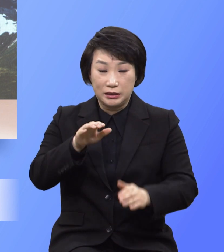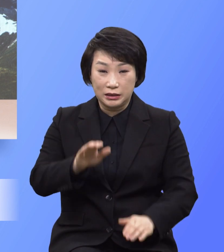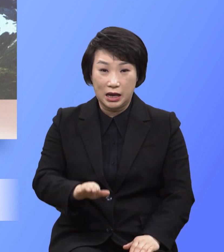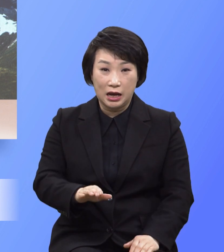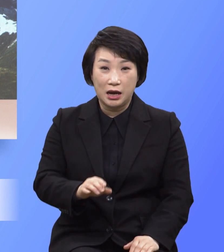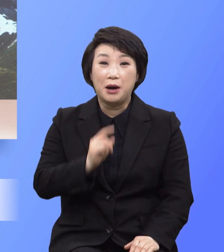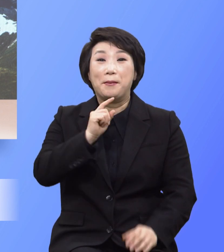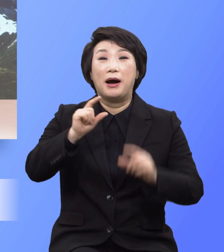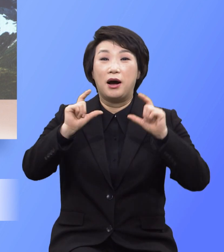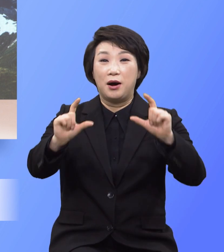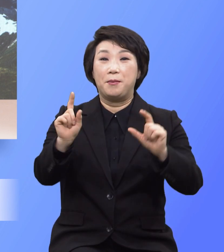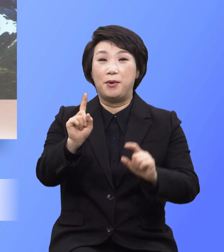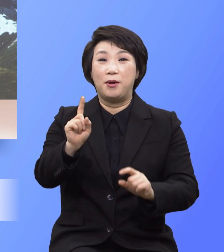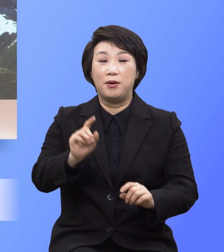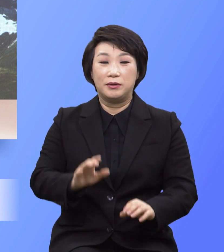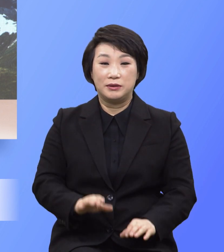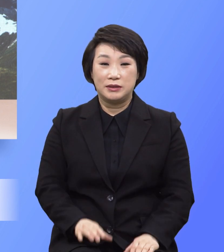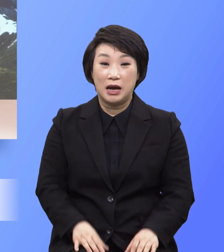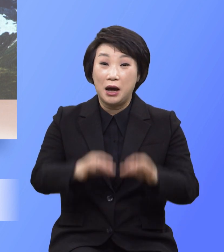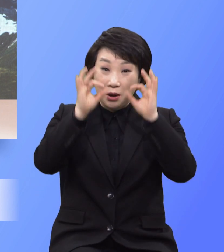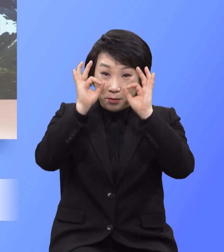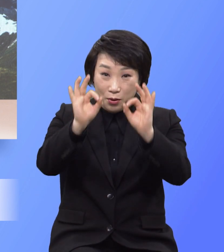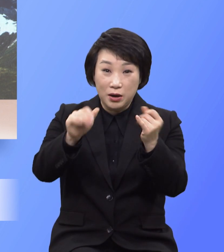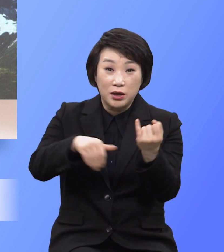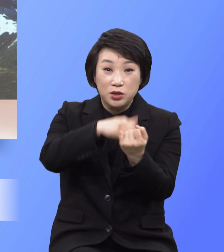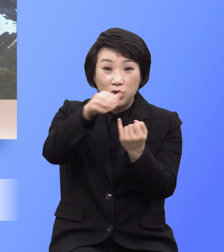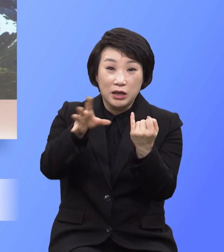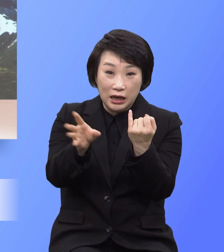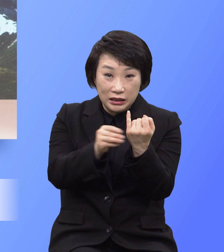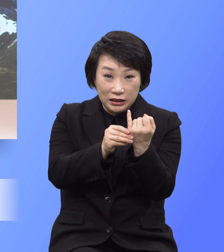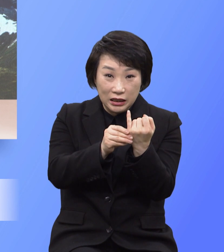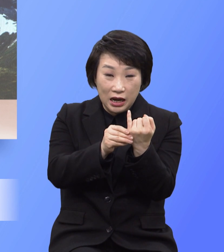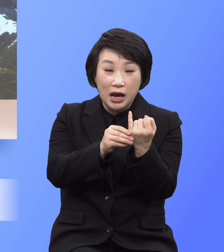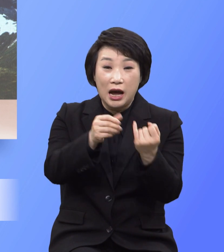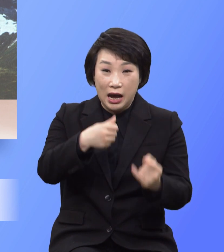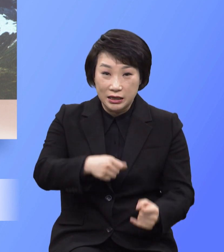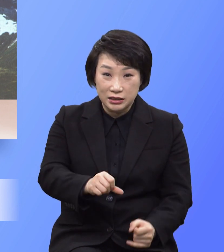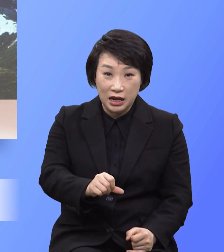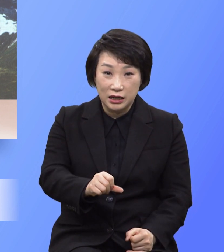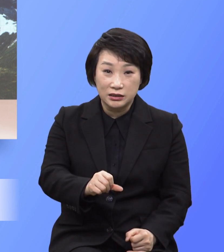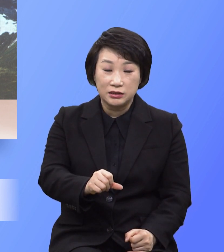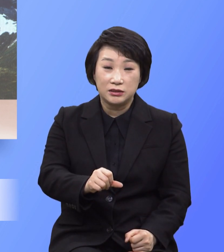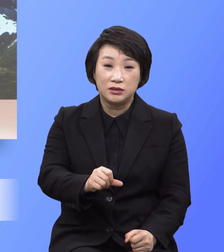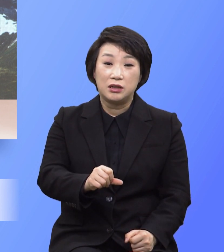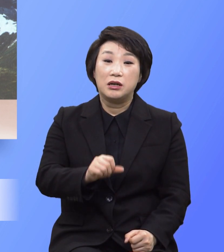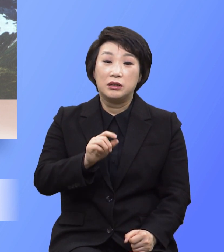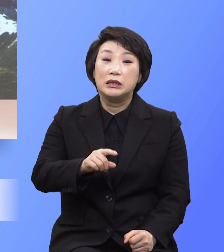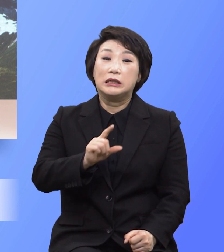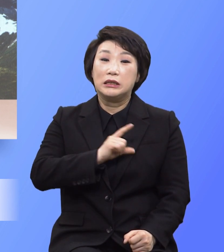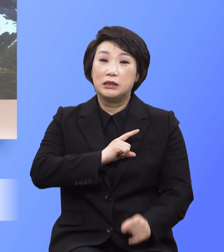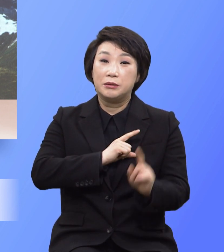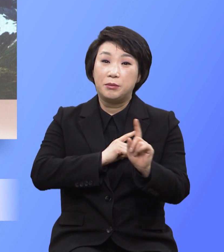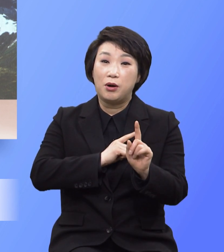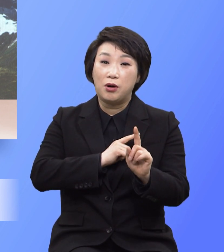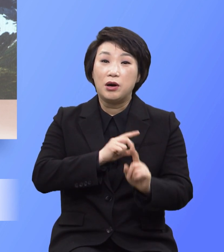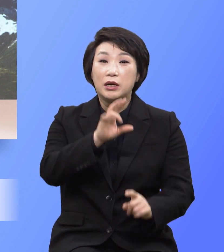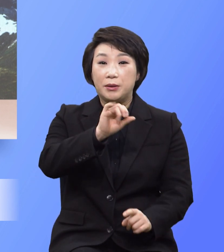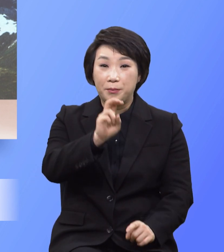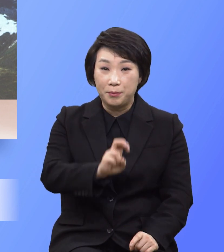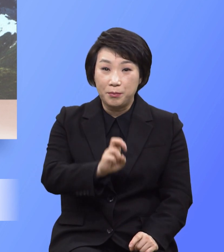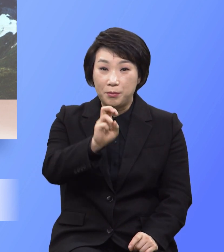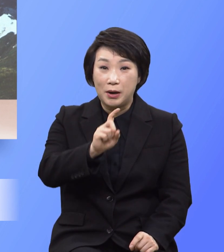하심이니 가라사대 보라 처녀가 잉태하여 아들을 낳을 것이요 그